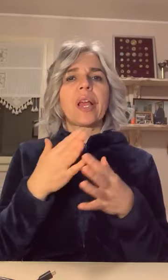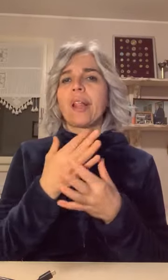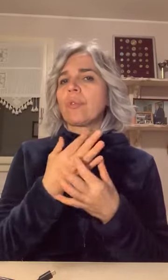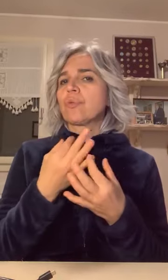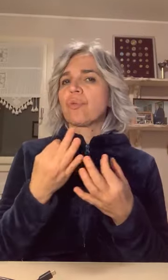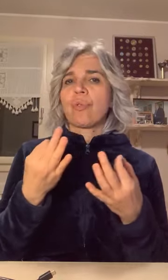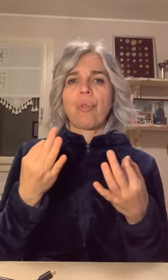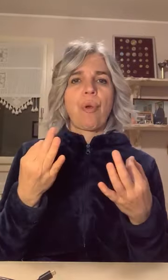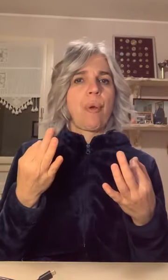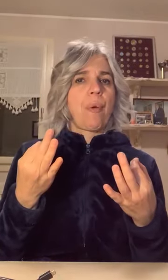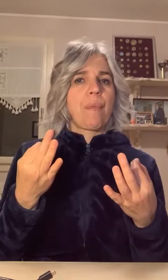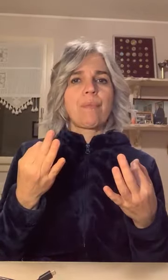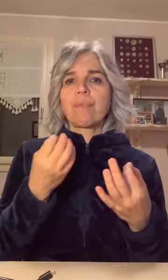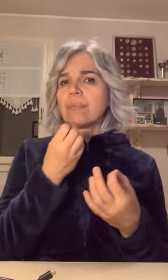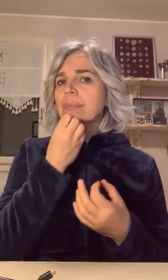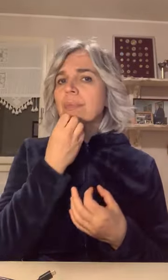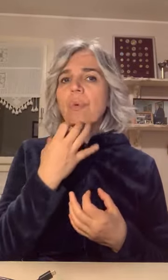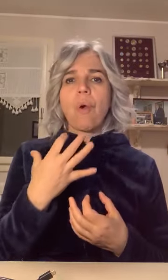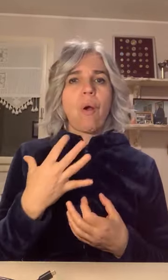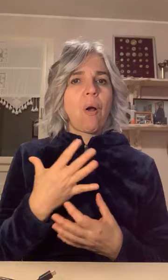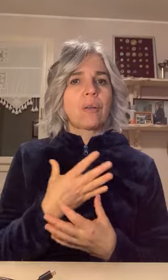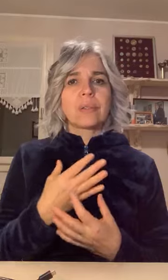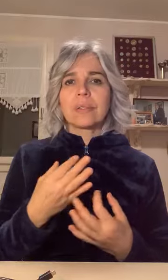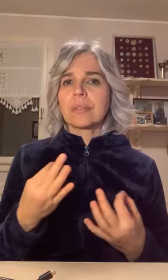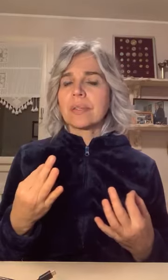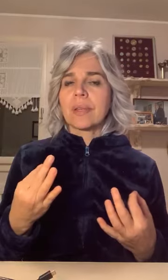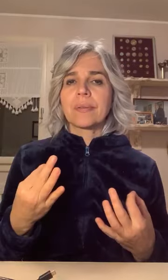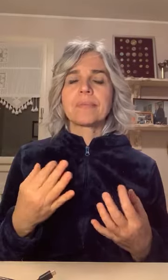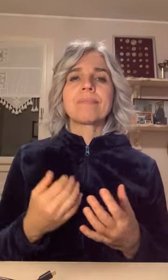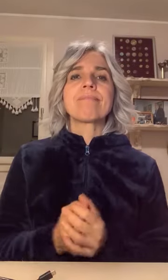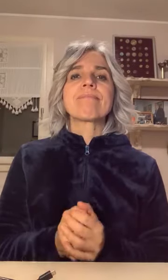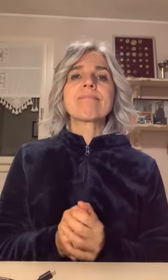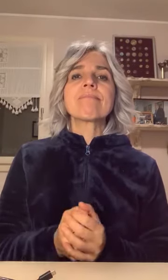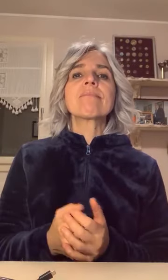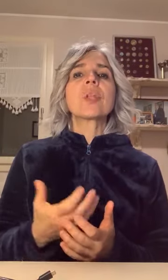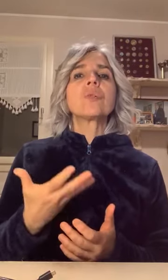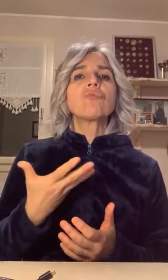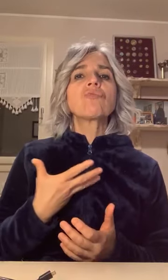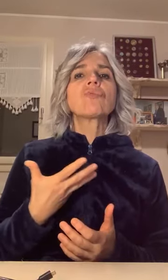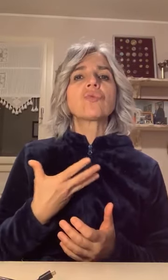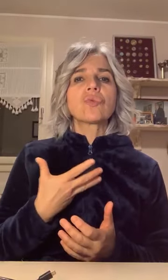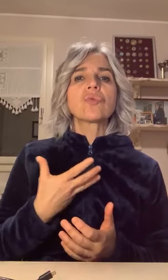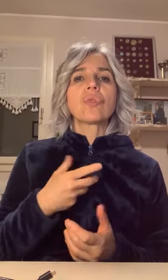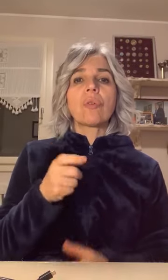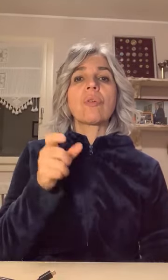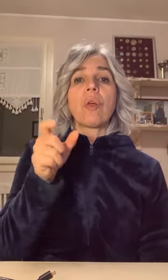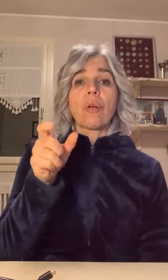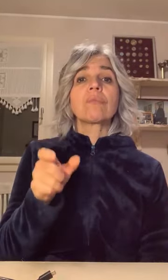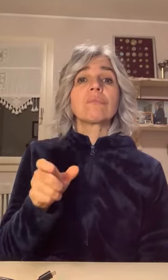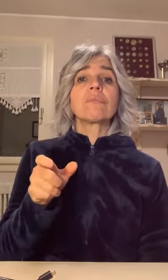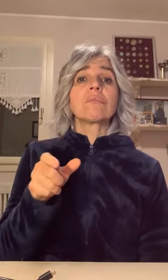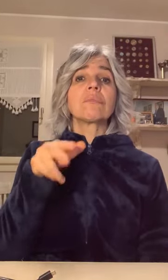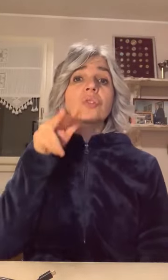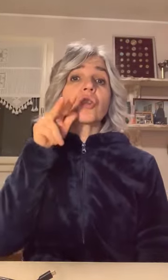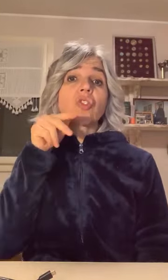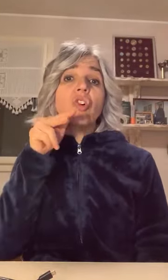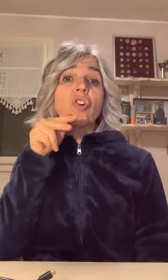potete vedere, coronavirus, queste persone, addirittura una signora di 49 anni, un'infermiera,